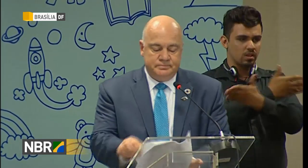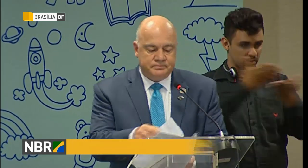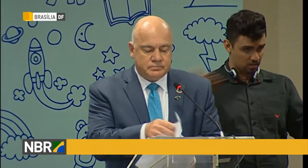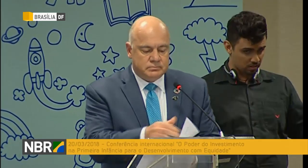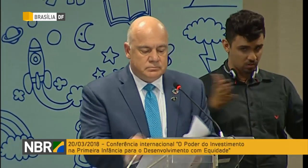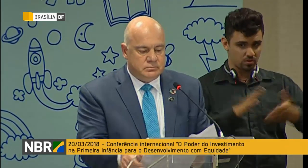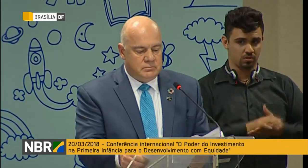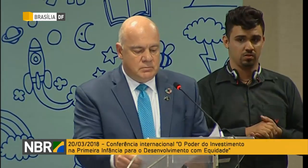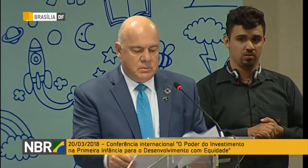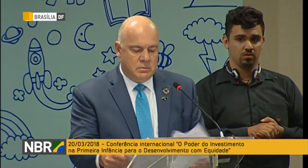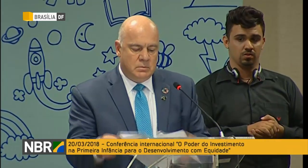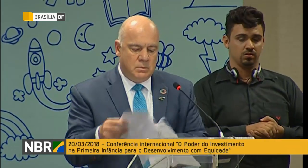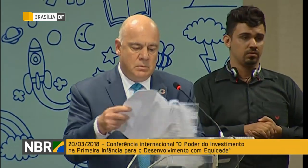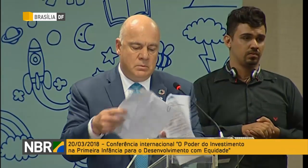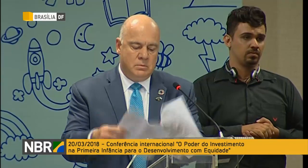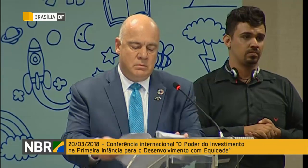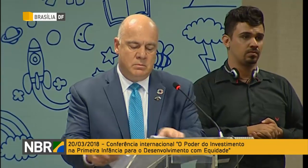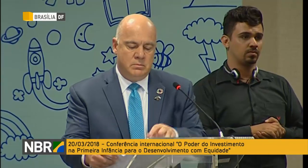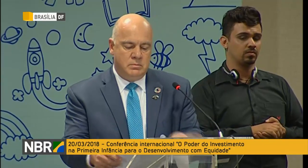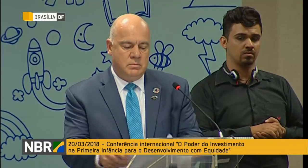todos.